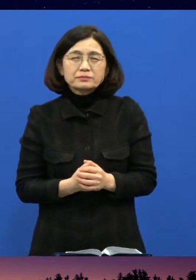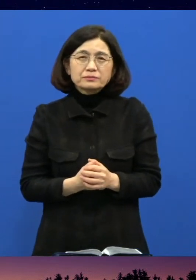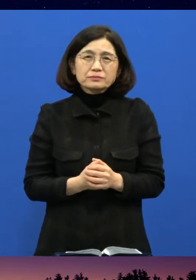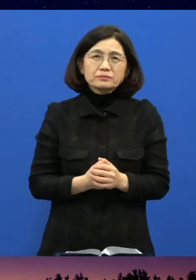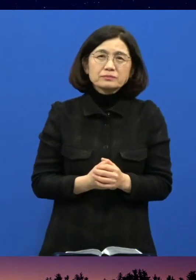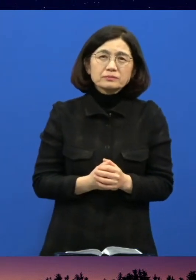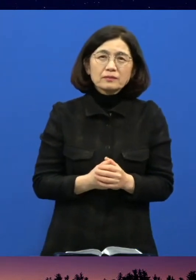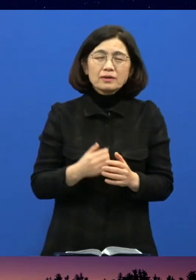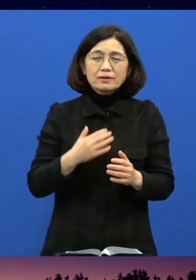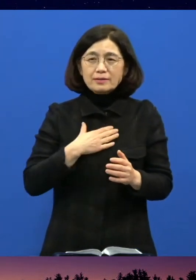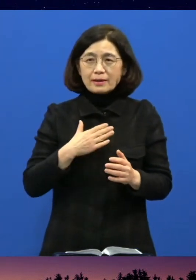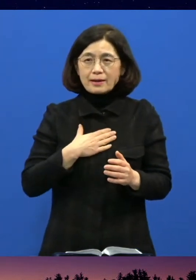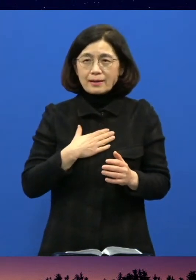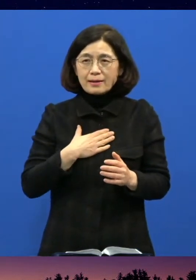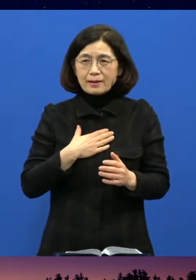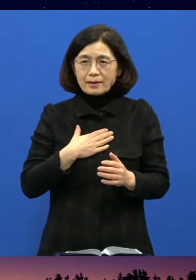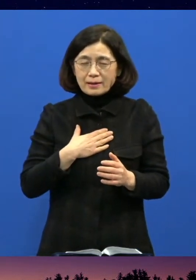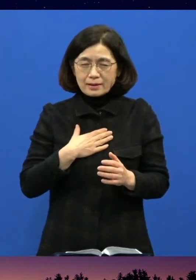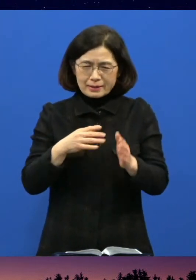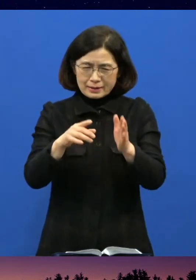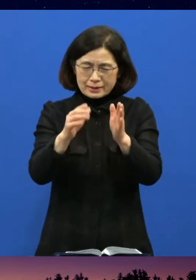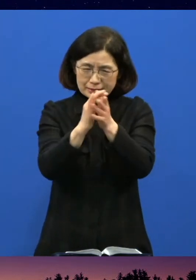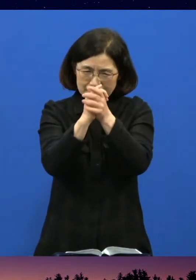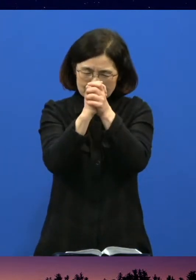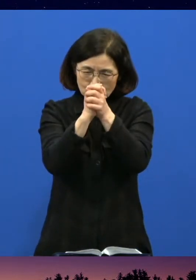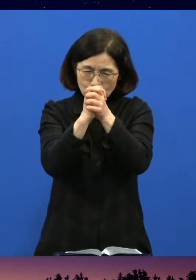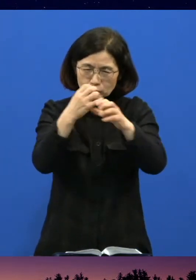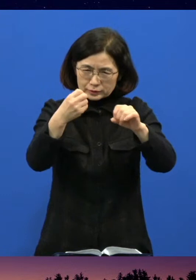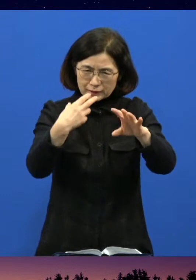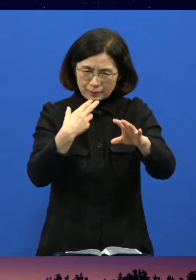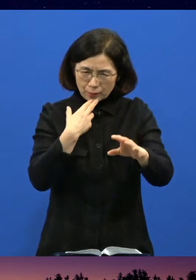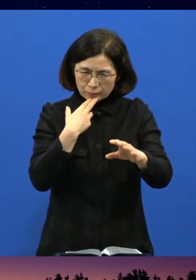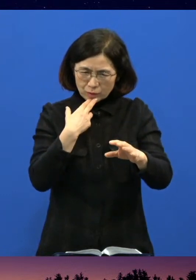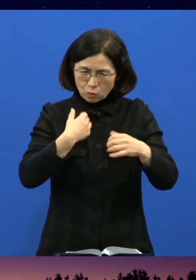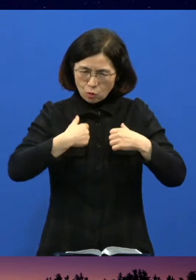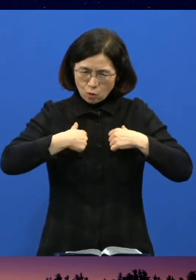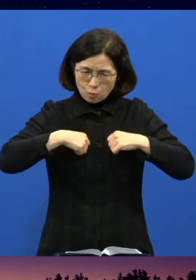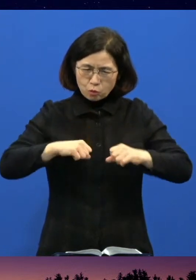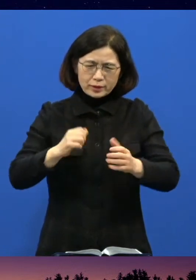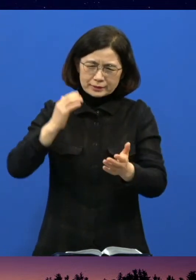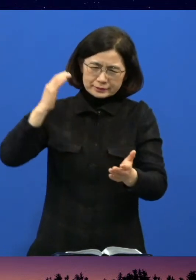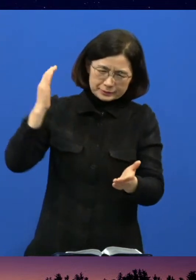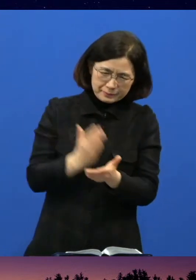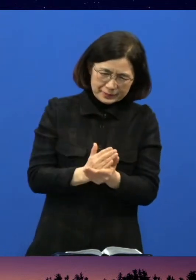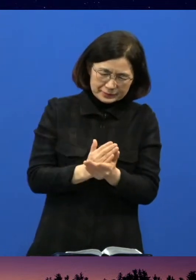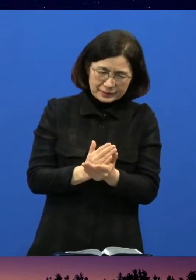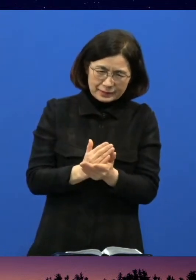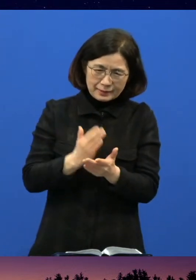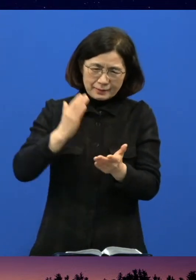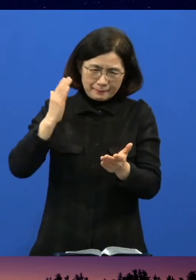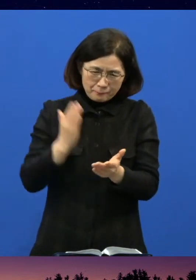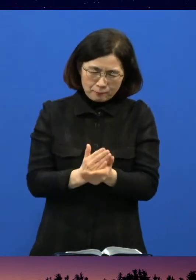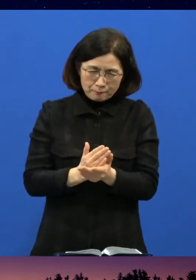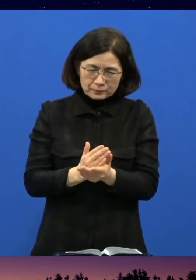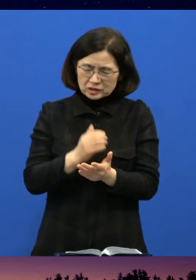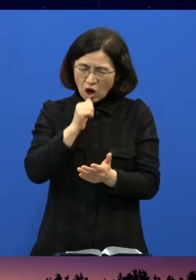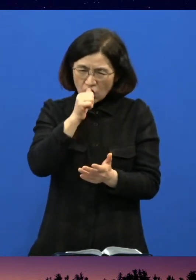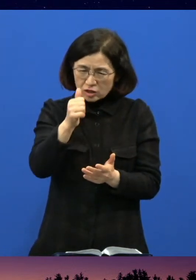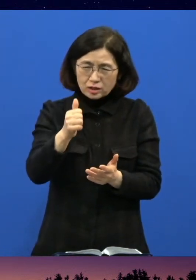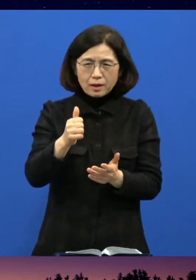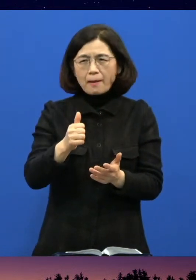내가 포기하지 않아야지. 막 주먹을 불 던지고 이를 악물고 나 안 포기할 거야. 포기 안 할 거야. 이게 아니에요,